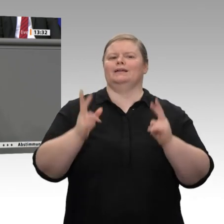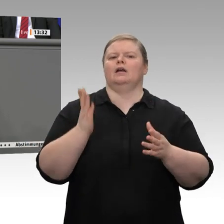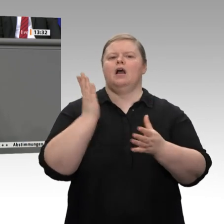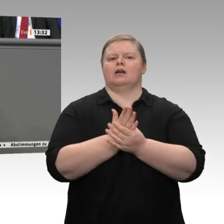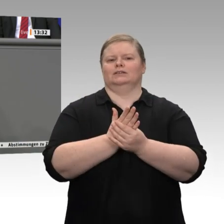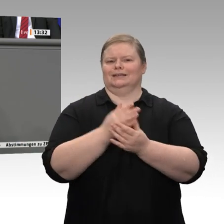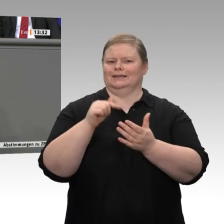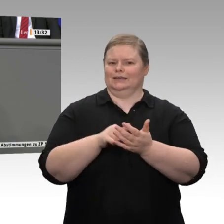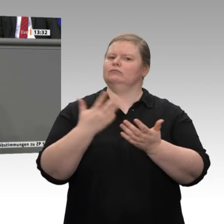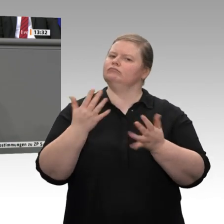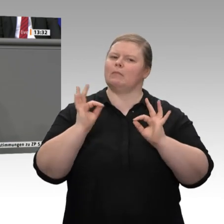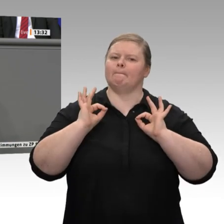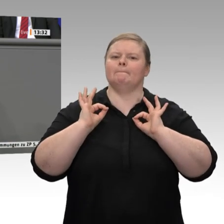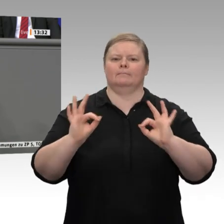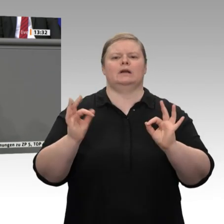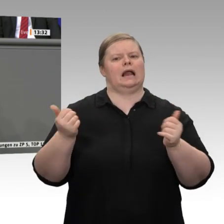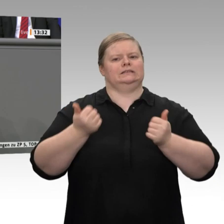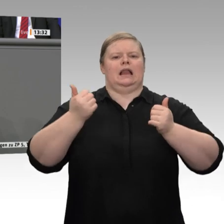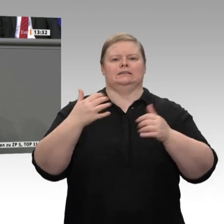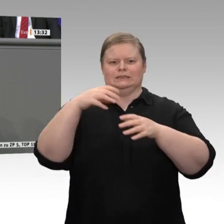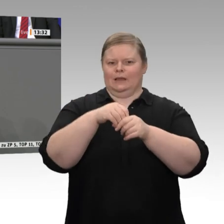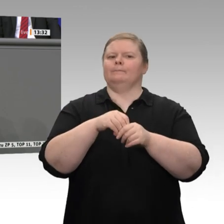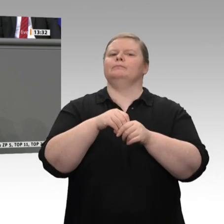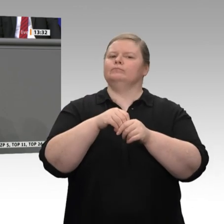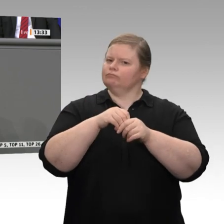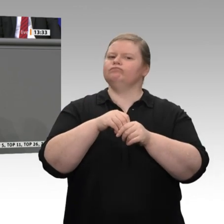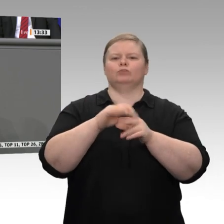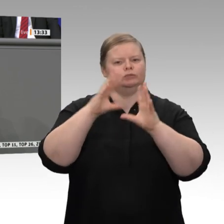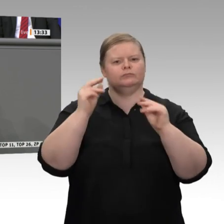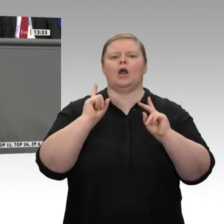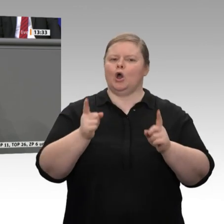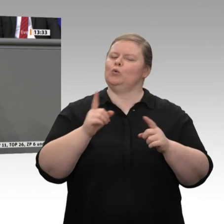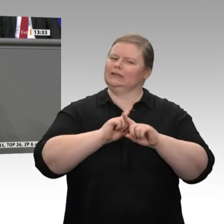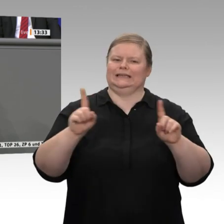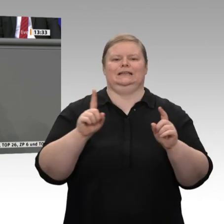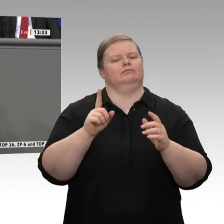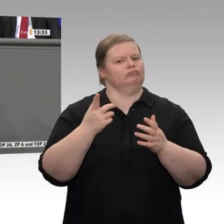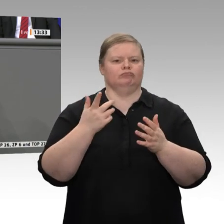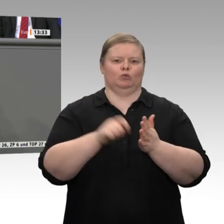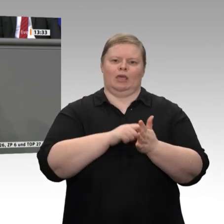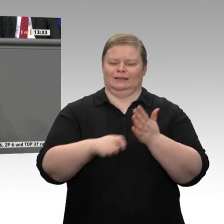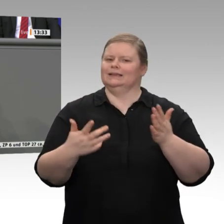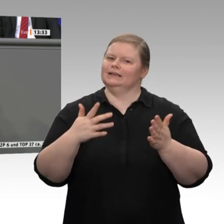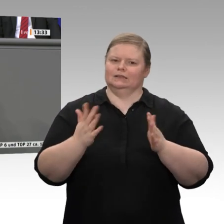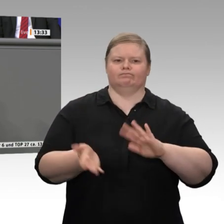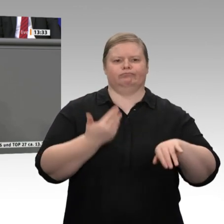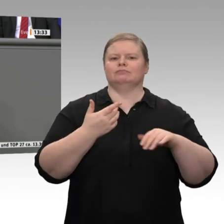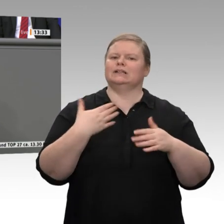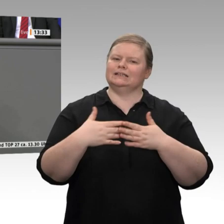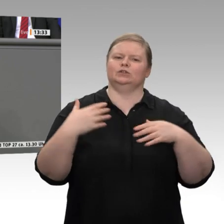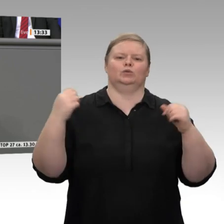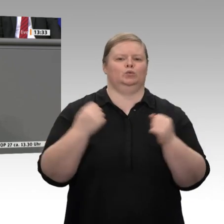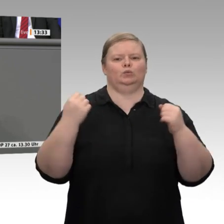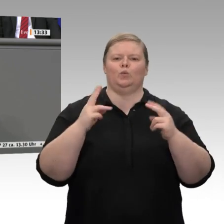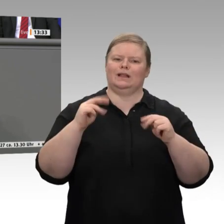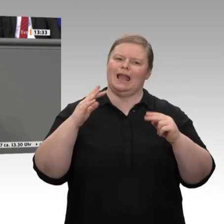muss aufgelöst werden. Aber schon damals war den Müttern und Vätern des Grundgesetzes klar, dass das nicht allein in zwei Sätzen in